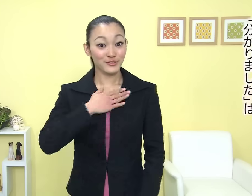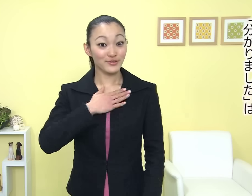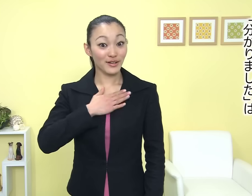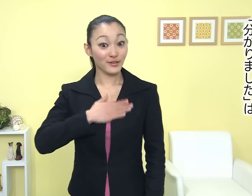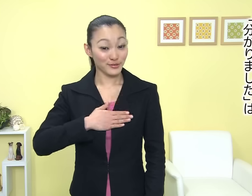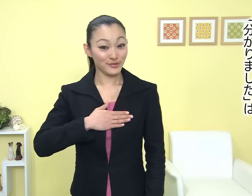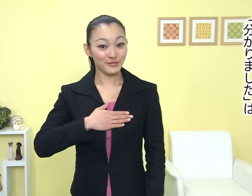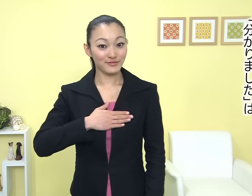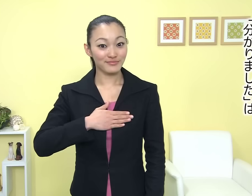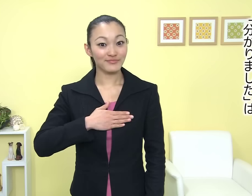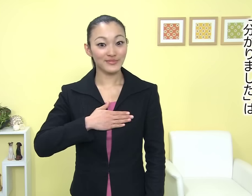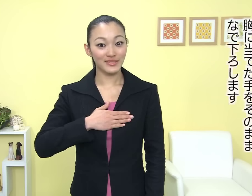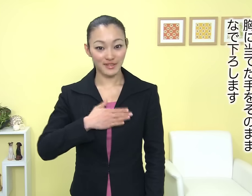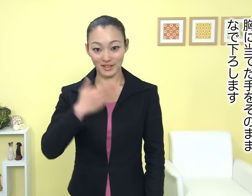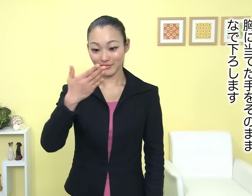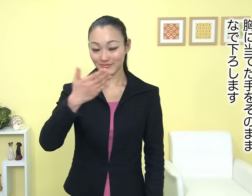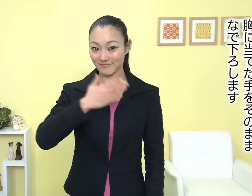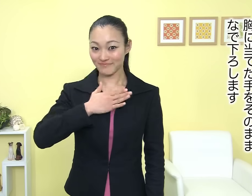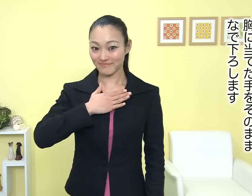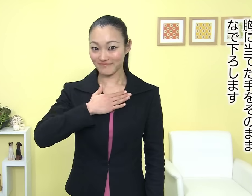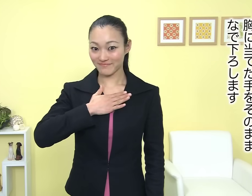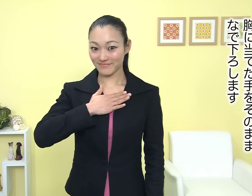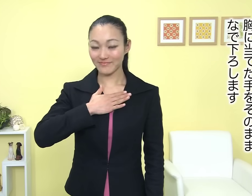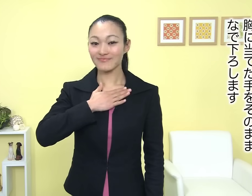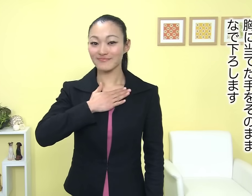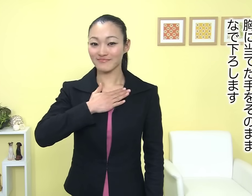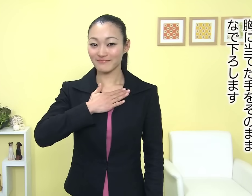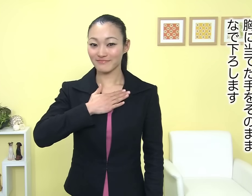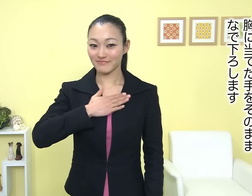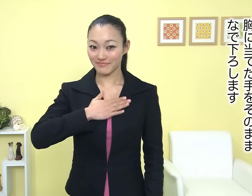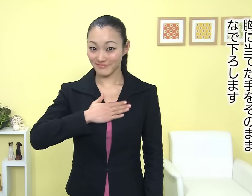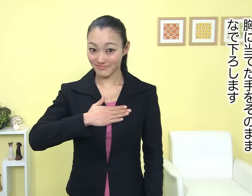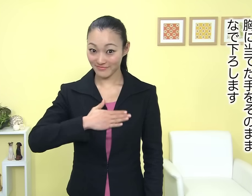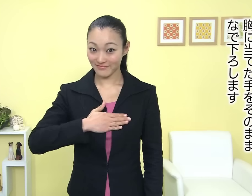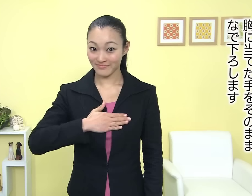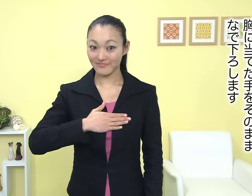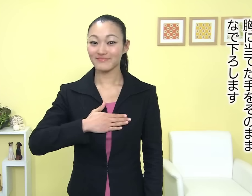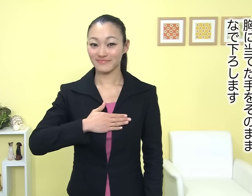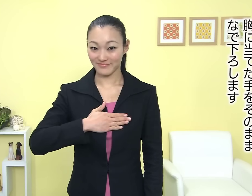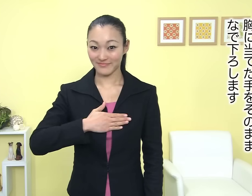わかりましたは、胸に当てた手をそのままなで下ろします。